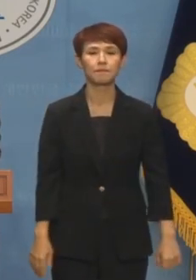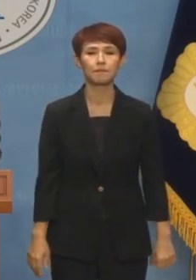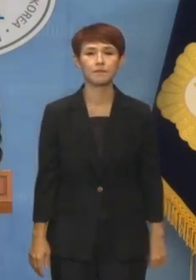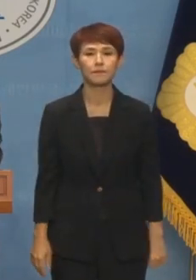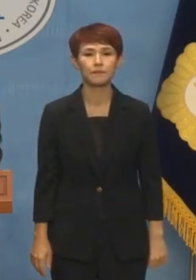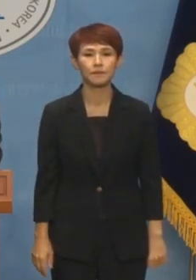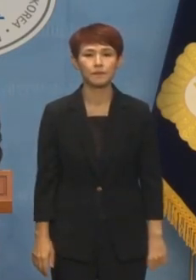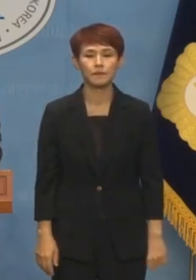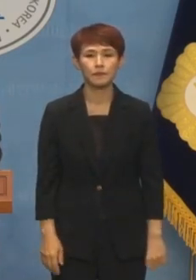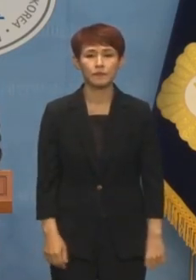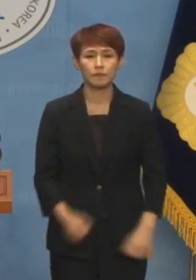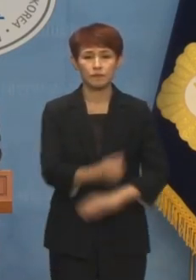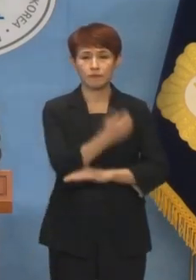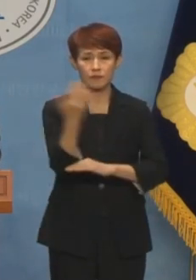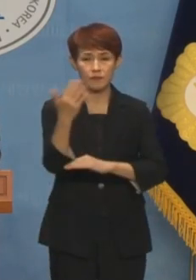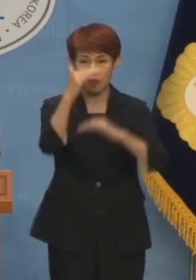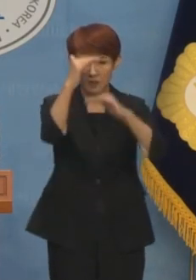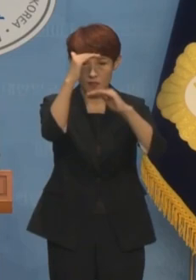언론